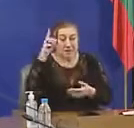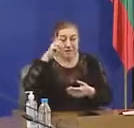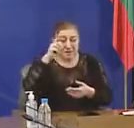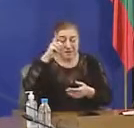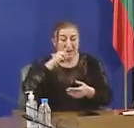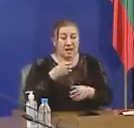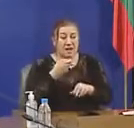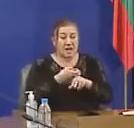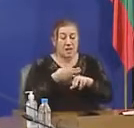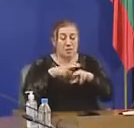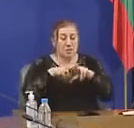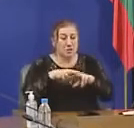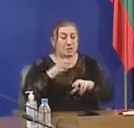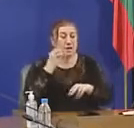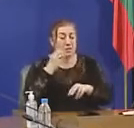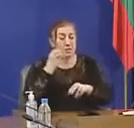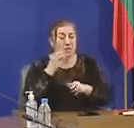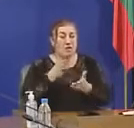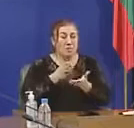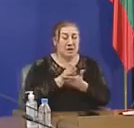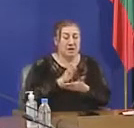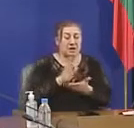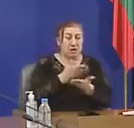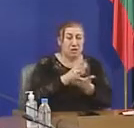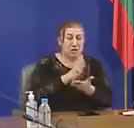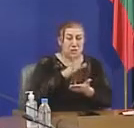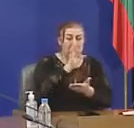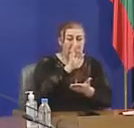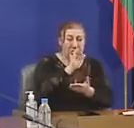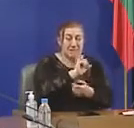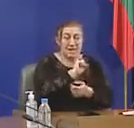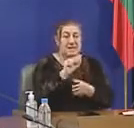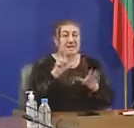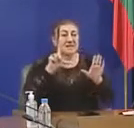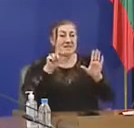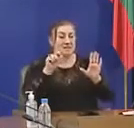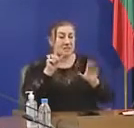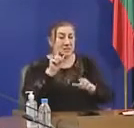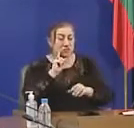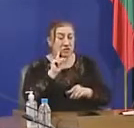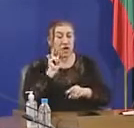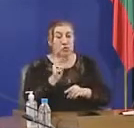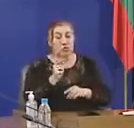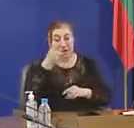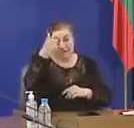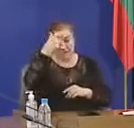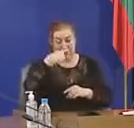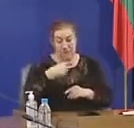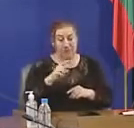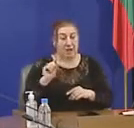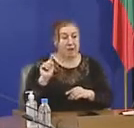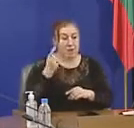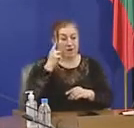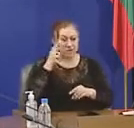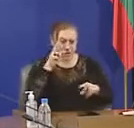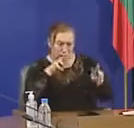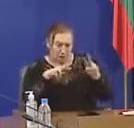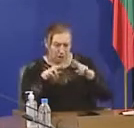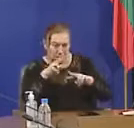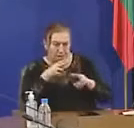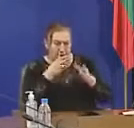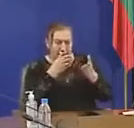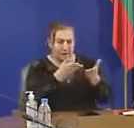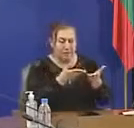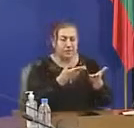75 човека, които трябва да им се извърши така наречения първичен триаж, на който да бъде преценено тяхното състояние, дали